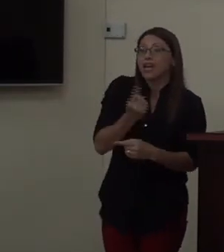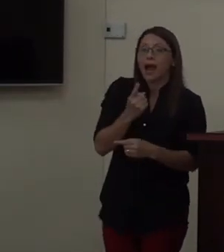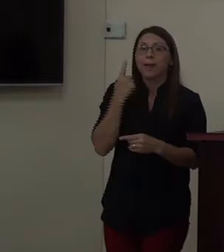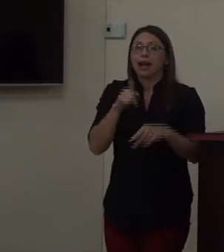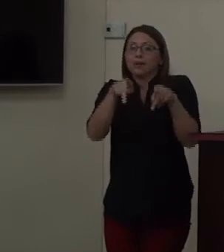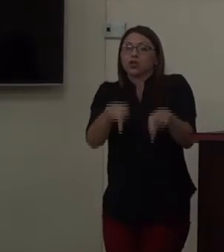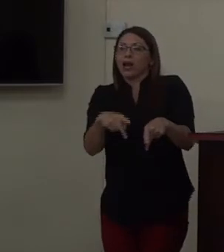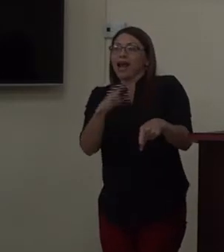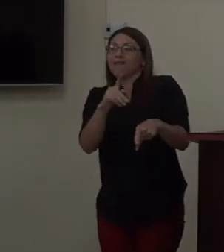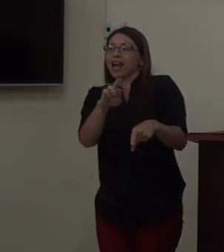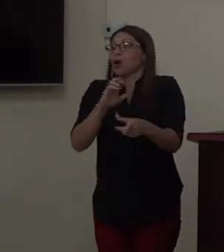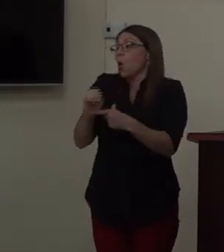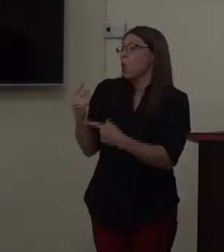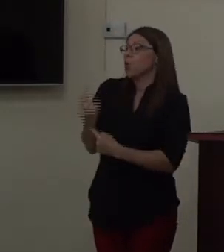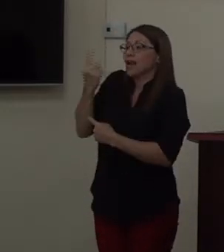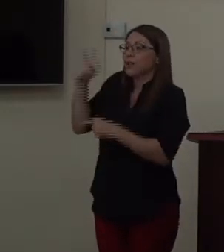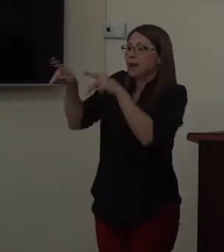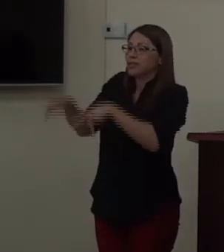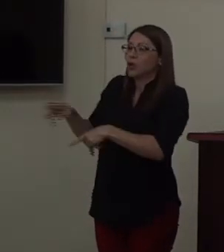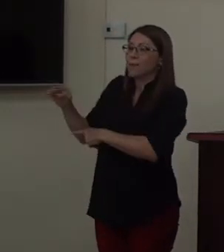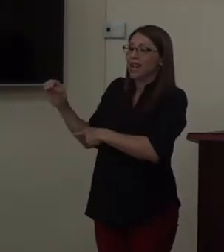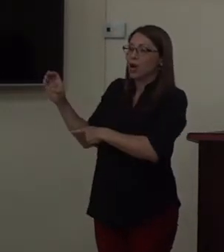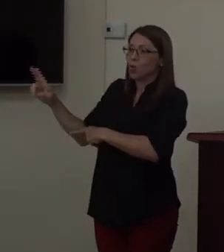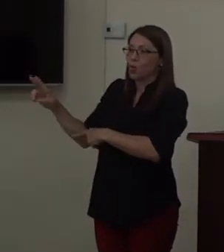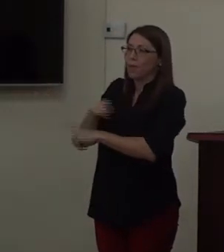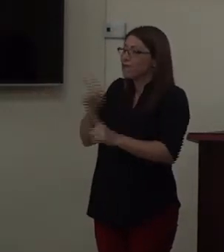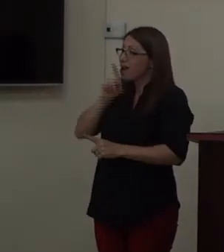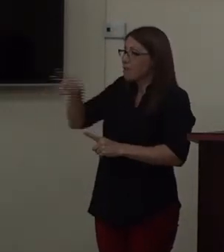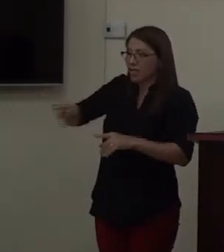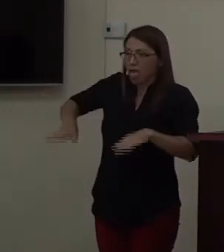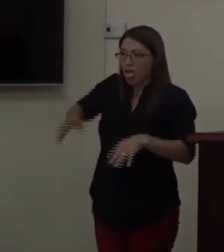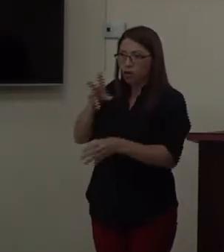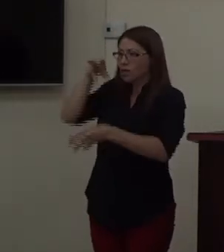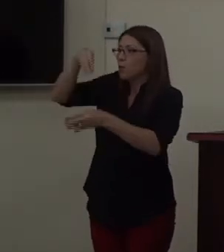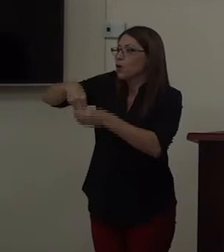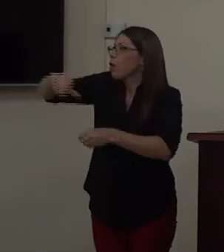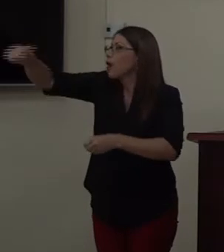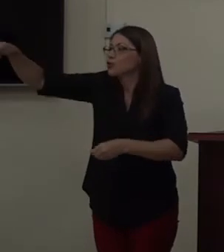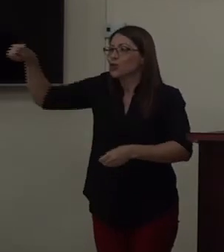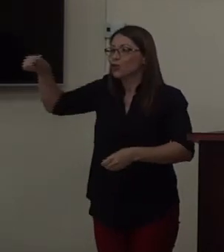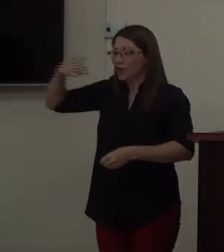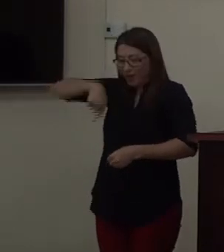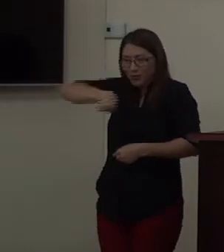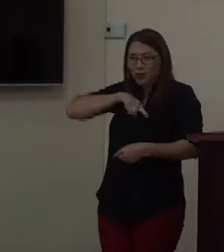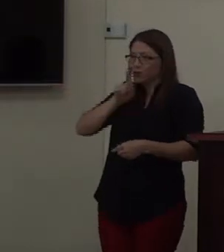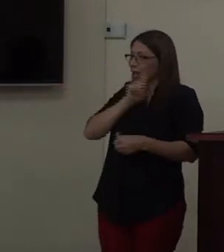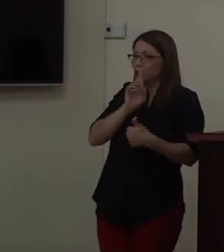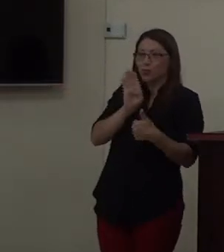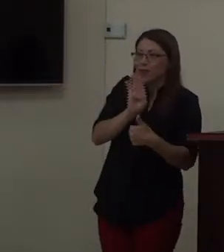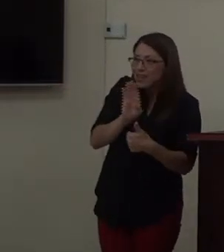o única de quien es malengo, y no se ha involucrado a los otros, ¿verdad? Que no somos ni BRIC ni cabecar,